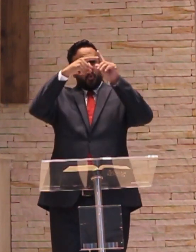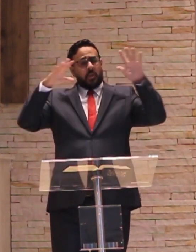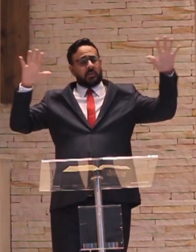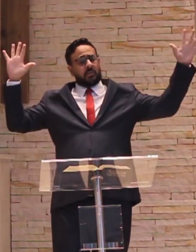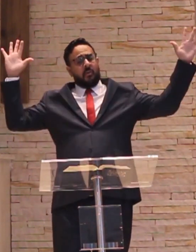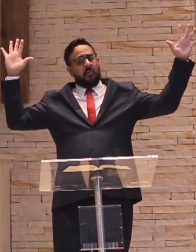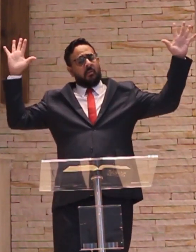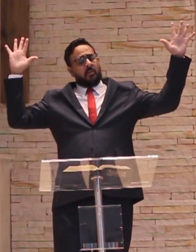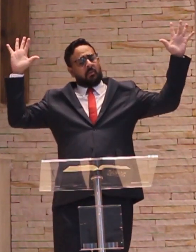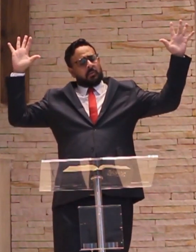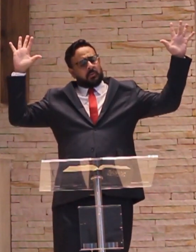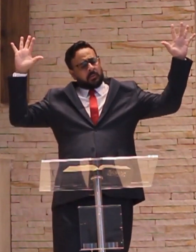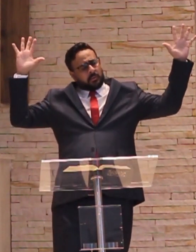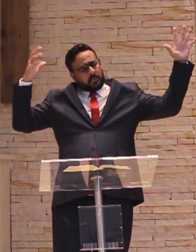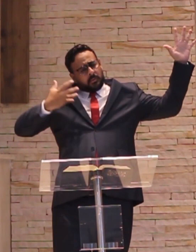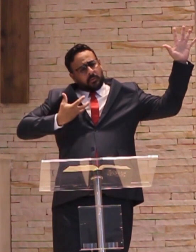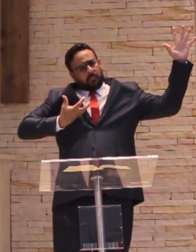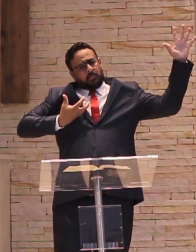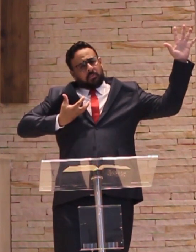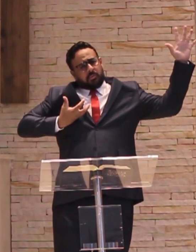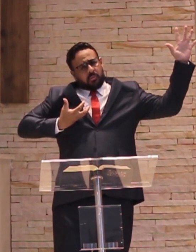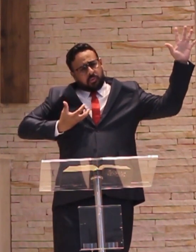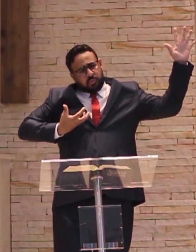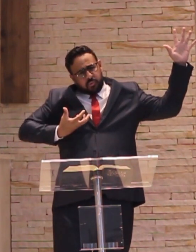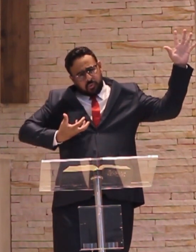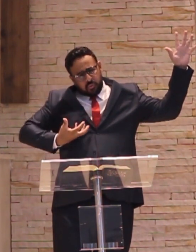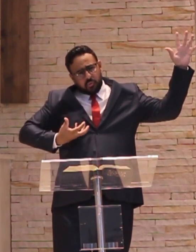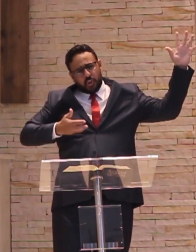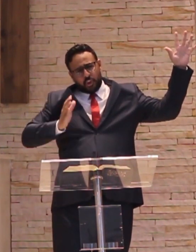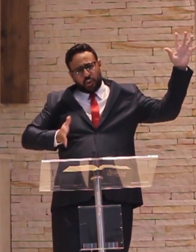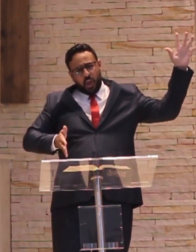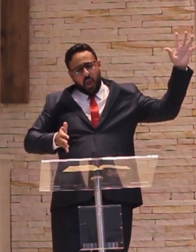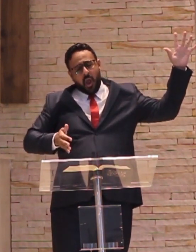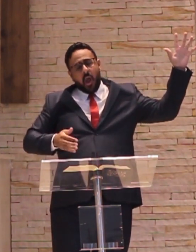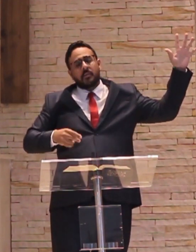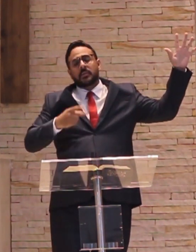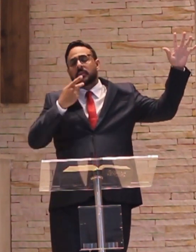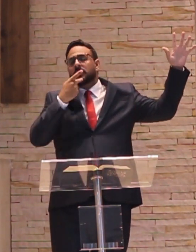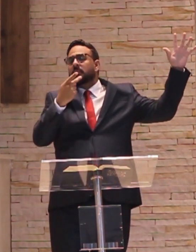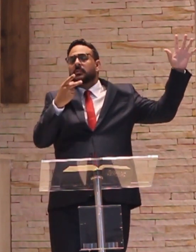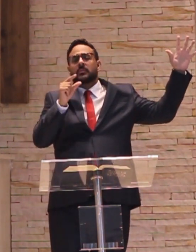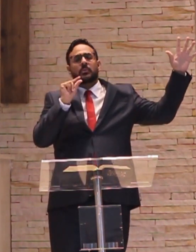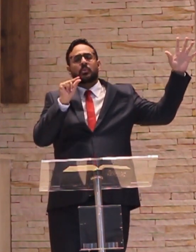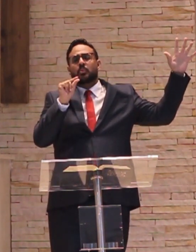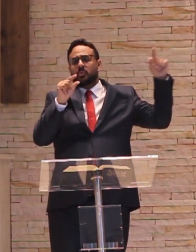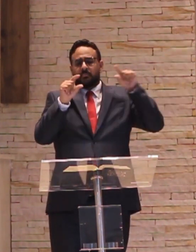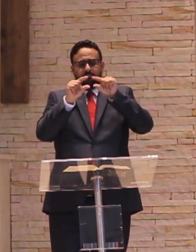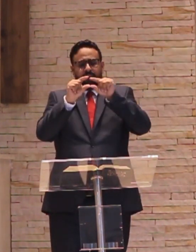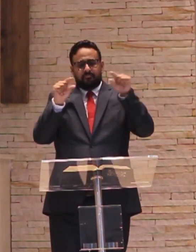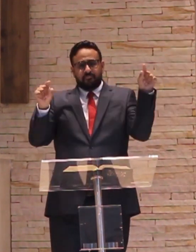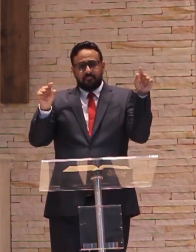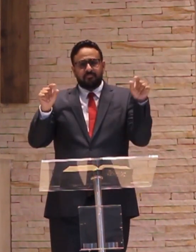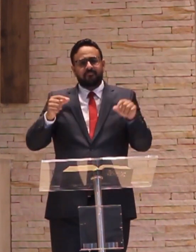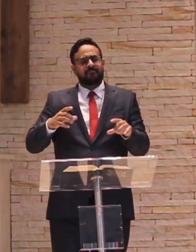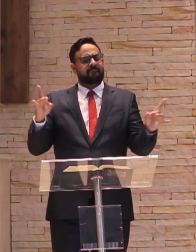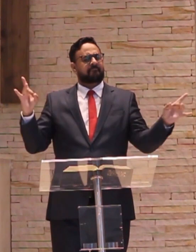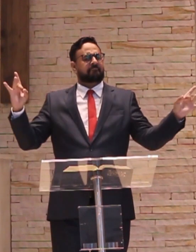Foi um episódio em que Jesus estava pendurado na cruz. Ele estava quase morrendo, e então ele disse